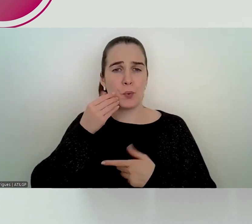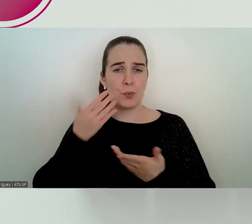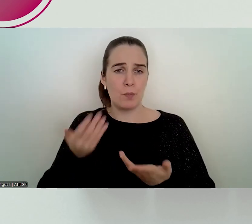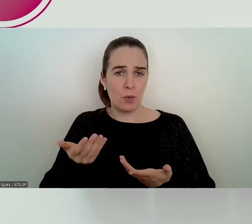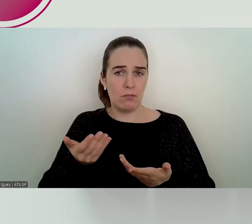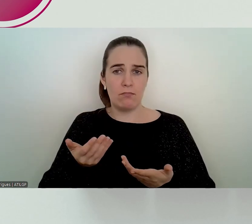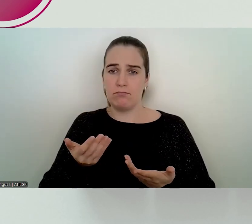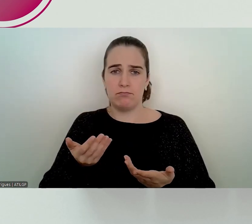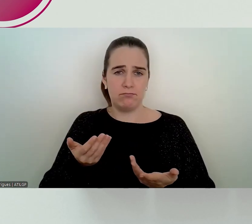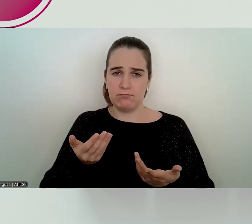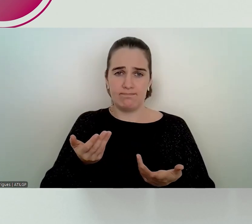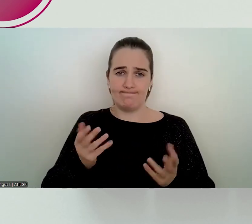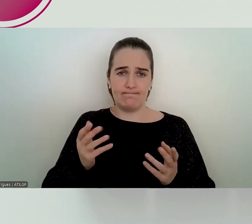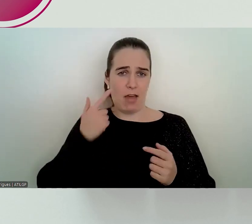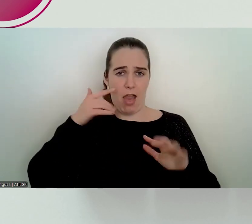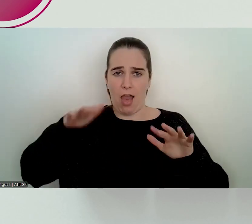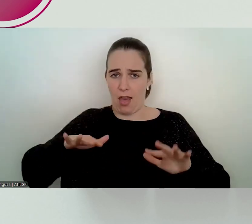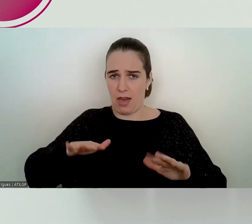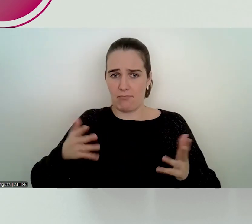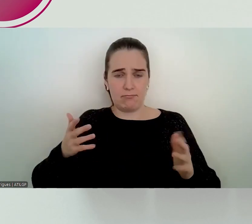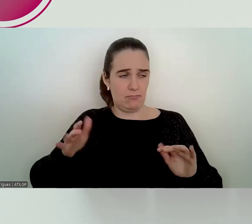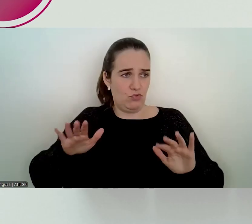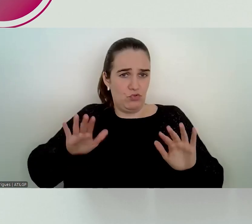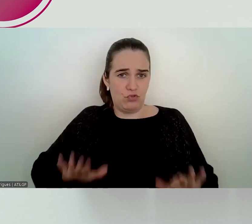já claramente na era da